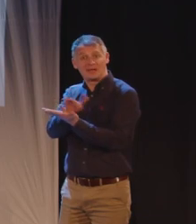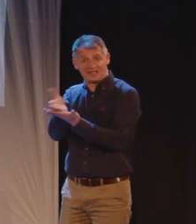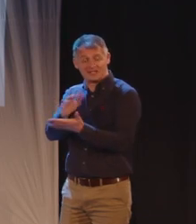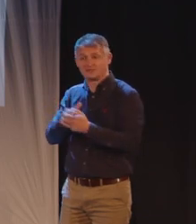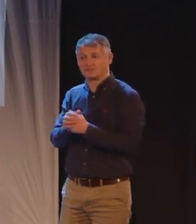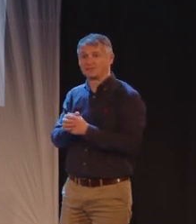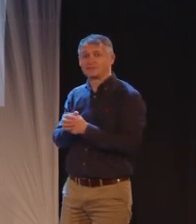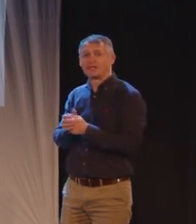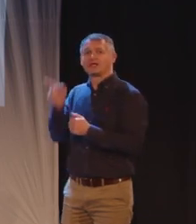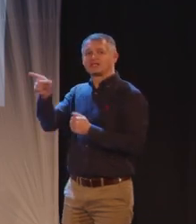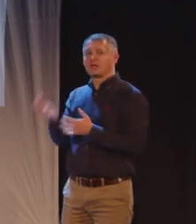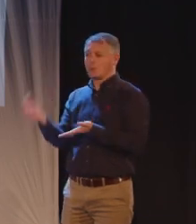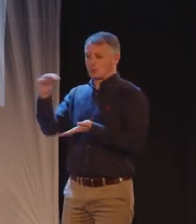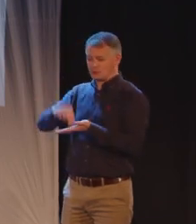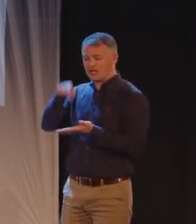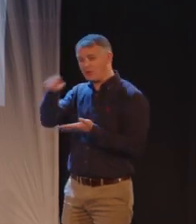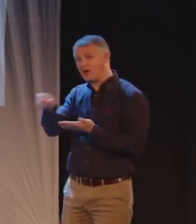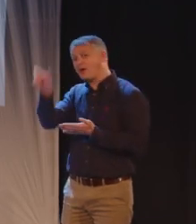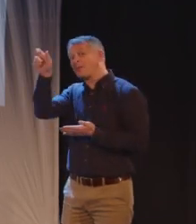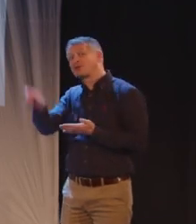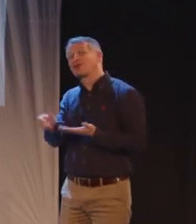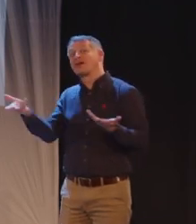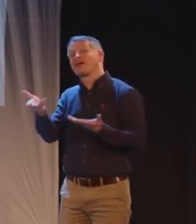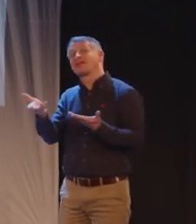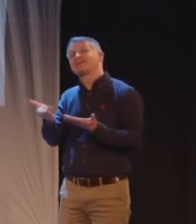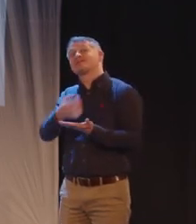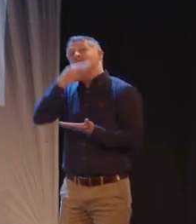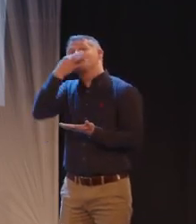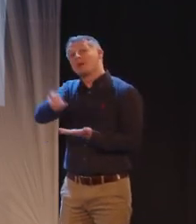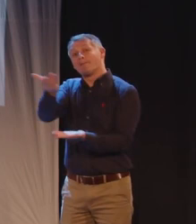este pusă în ipostaza povestitorului.